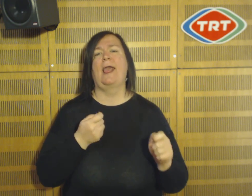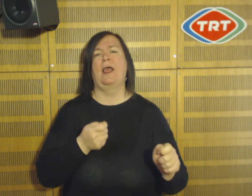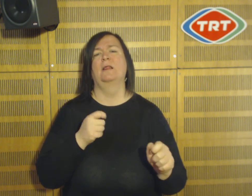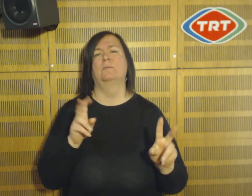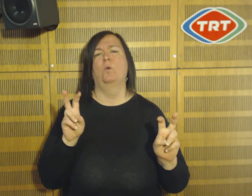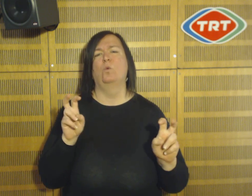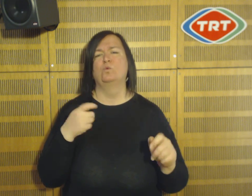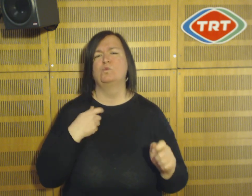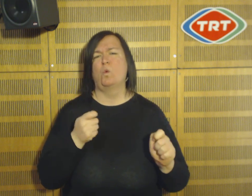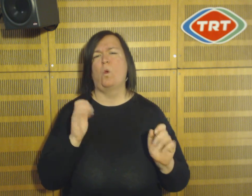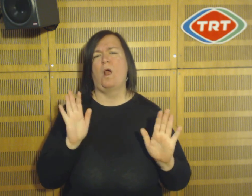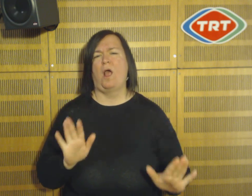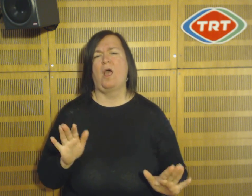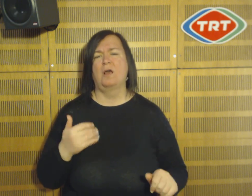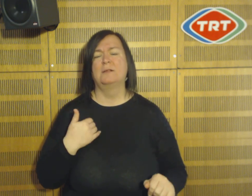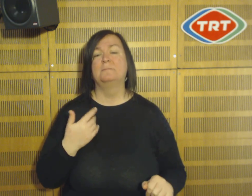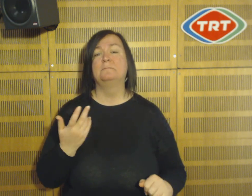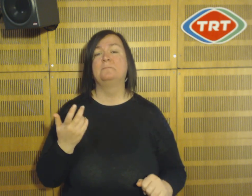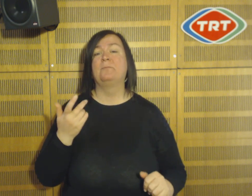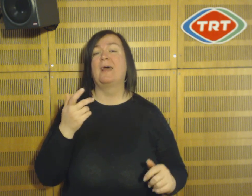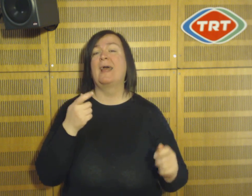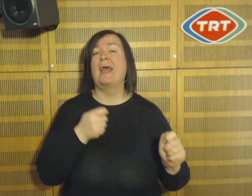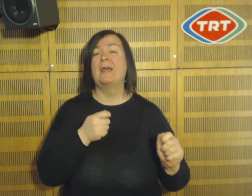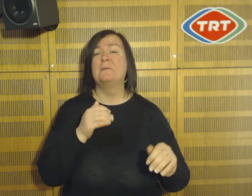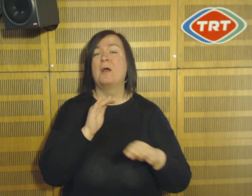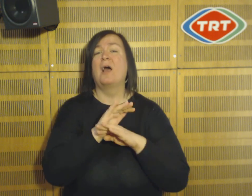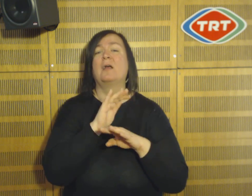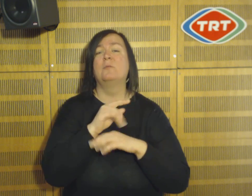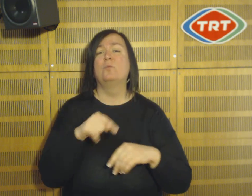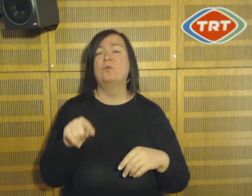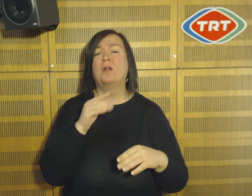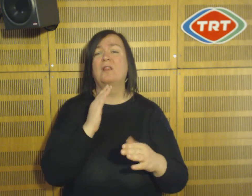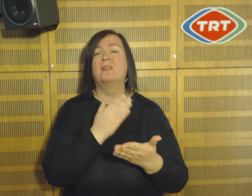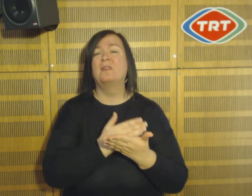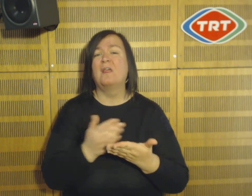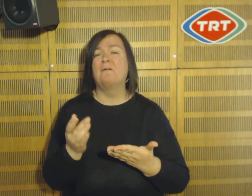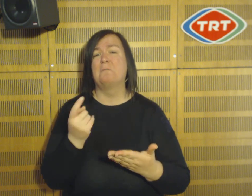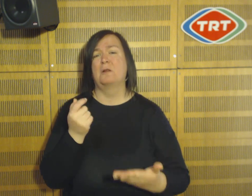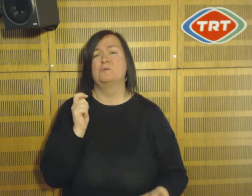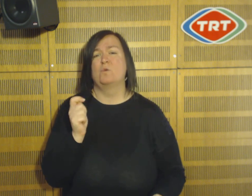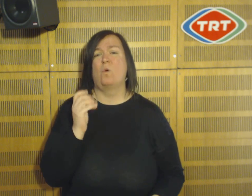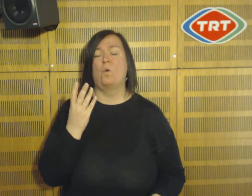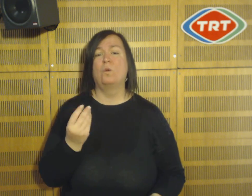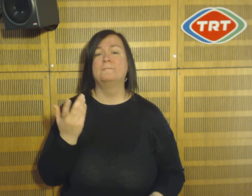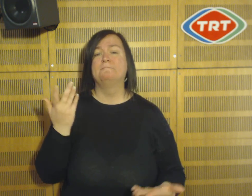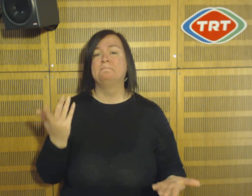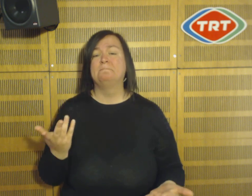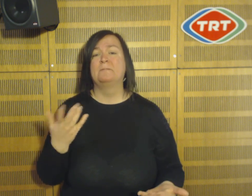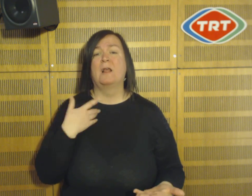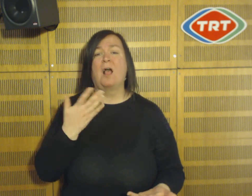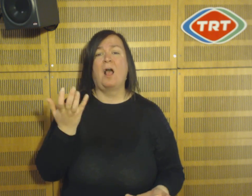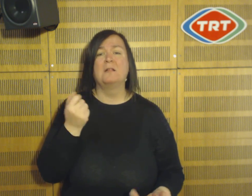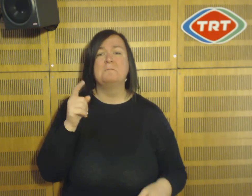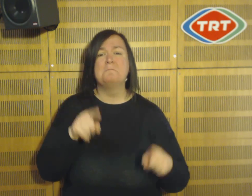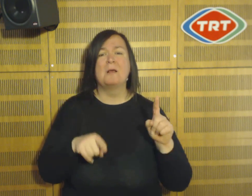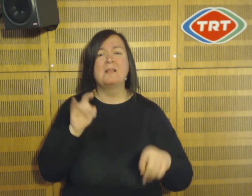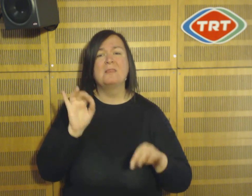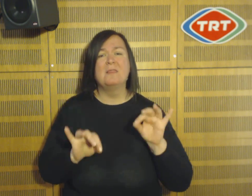zorlanmıştı Eee Çünkü eğitim hayatına bunlarla devam edebilmek zor oluyor Eee Çünkü aldığınız bazen Tedavinin de